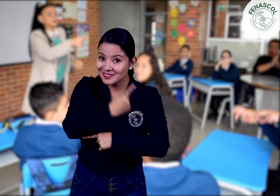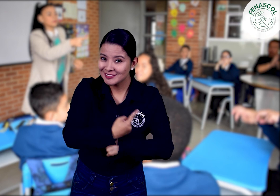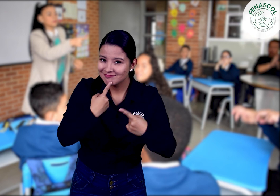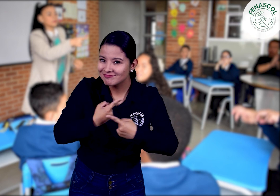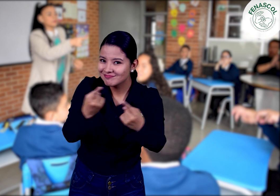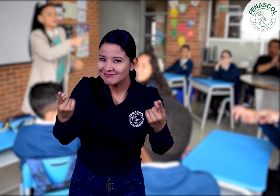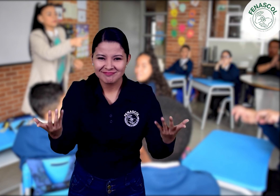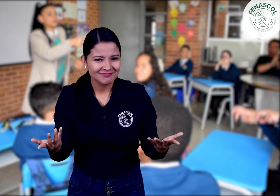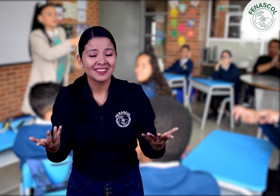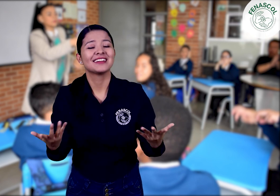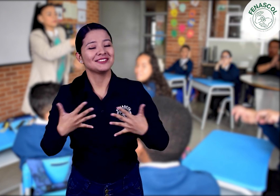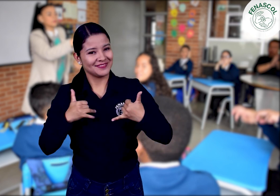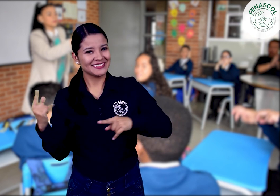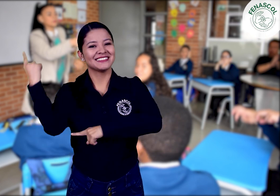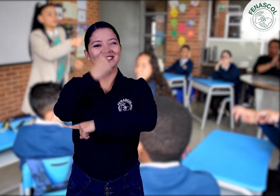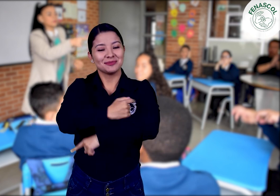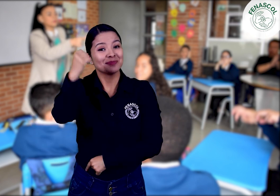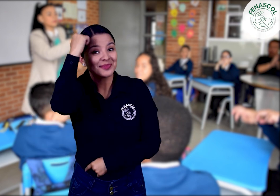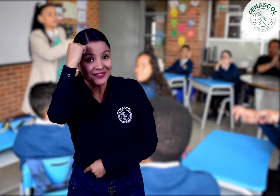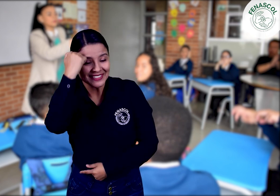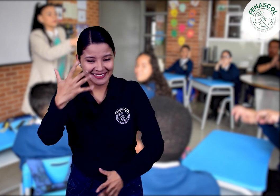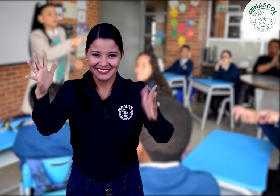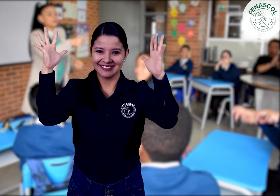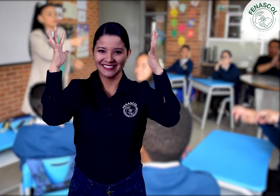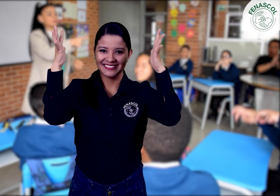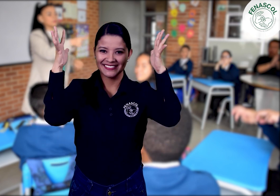en este día les queremos decir feliz día del maestro